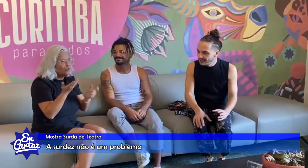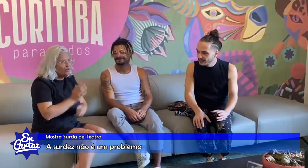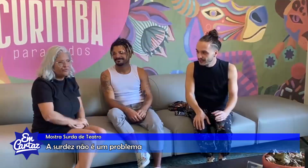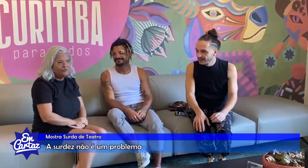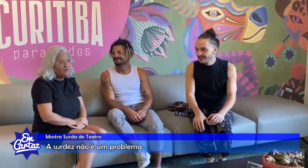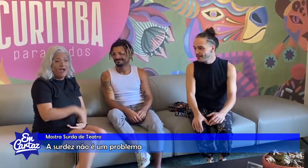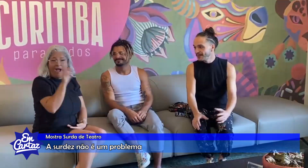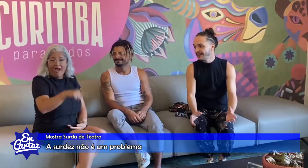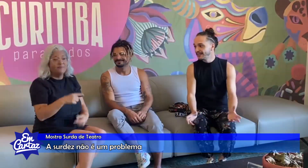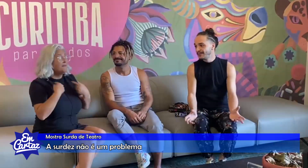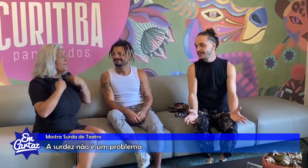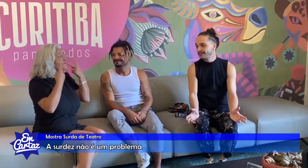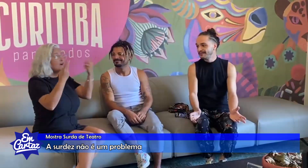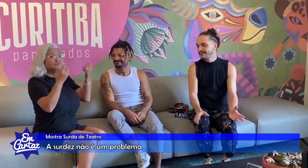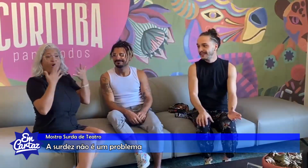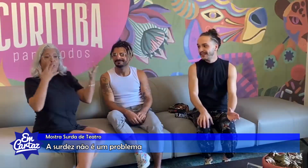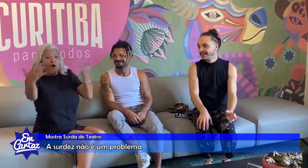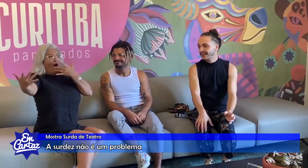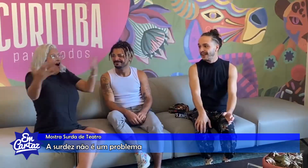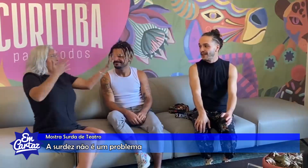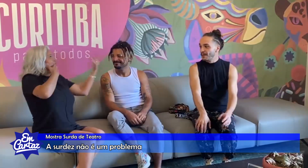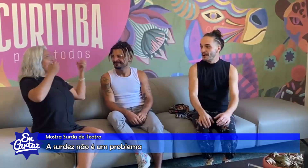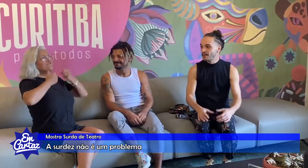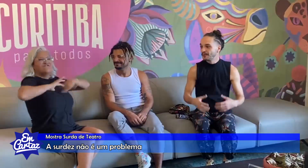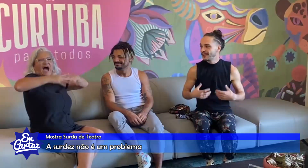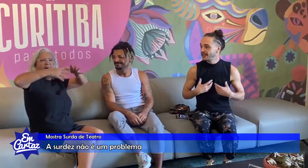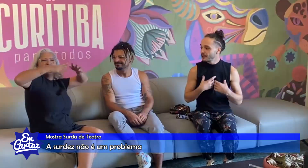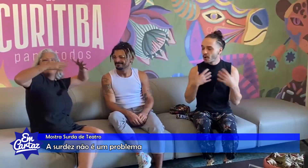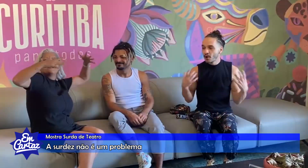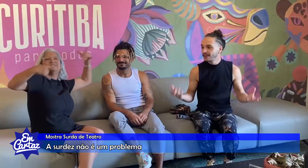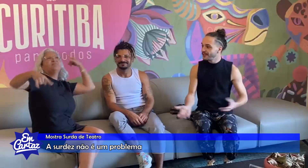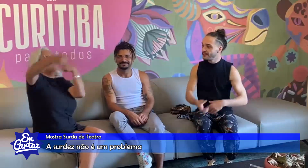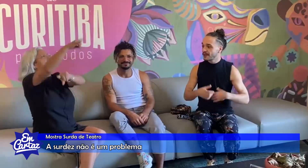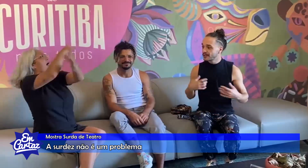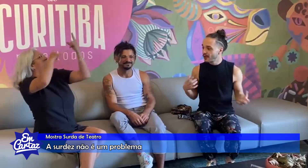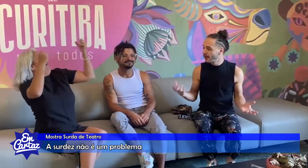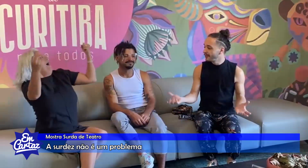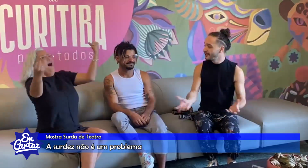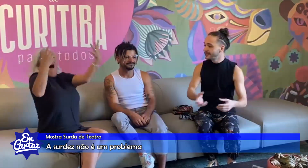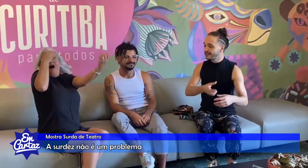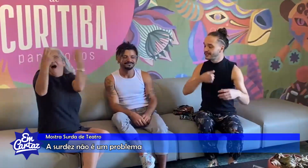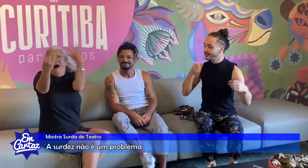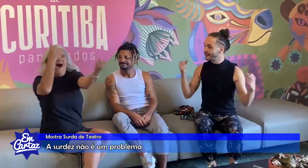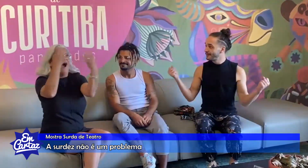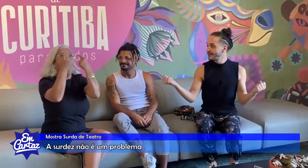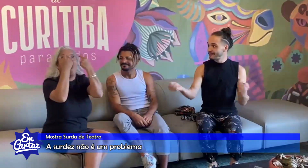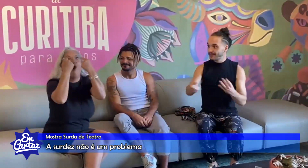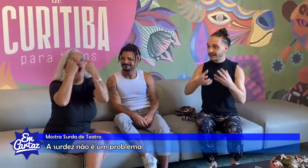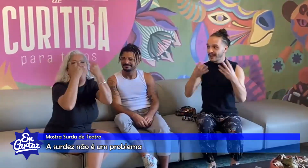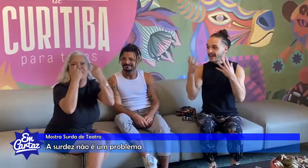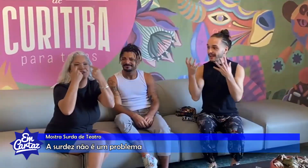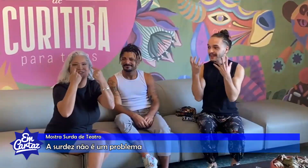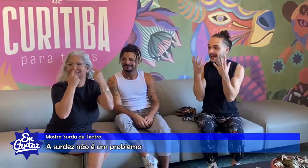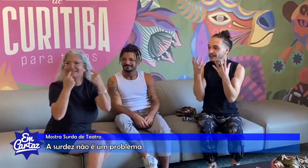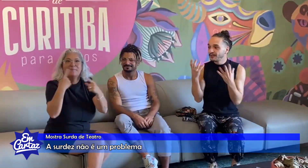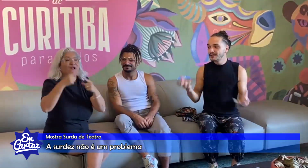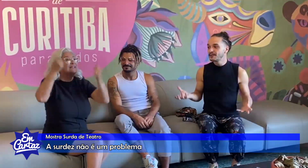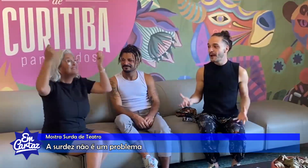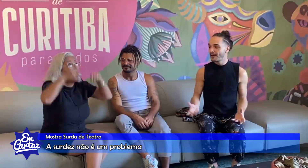silêncio? Isso é um mito, meu mundo é cheio de cores, de vibrações, é tudo visual, é